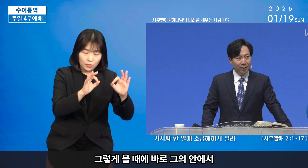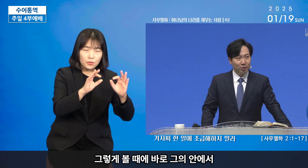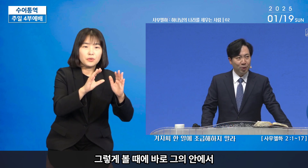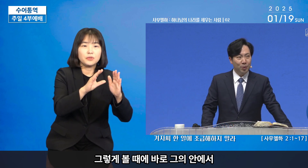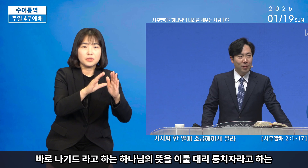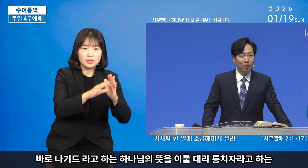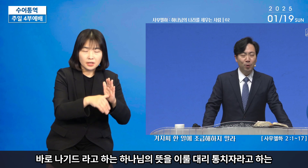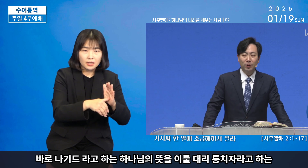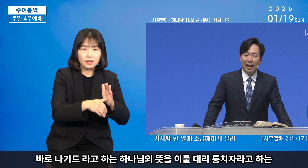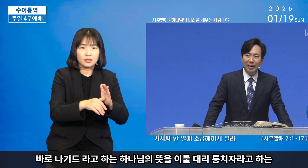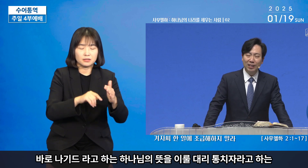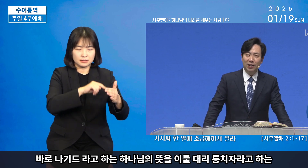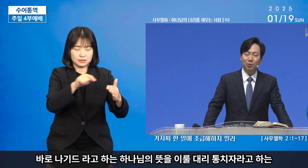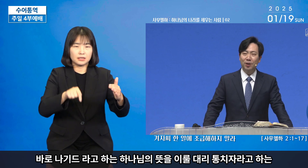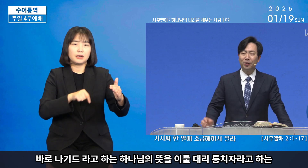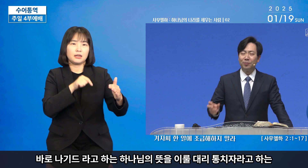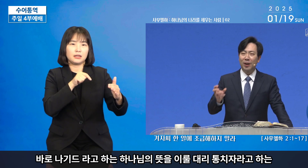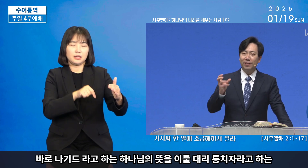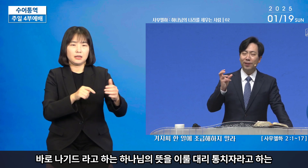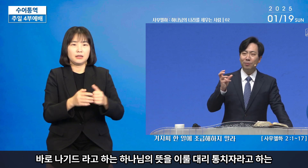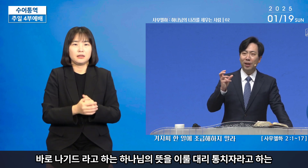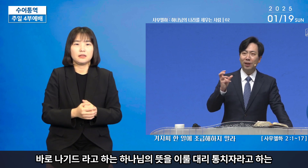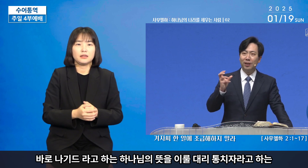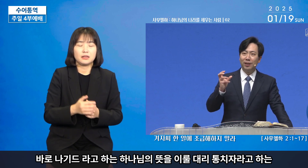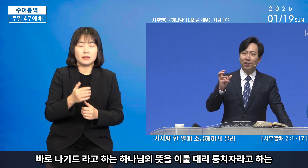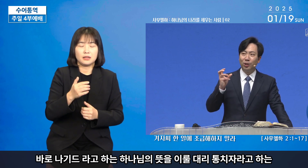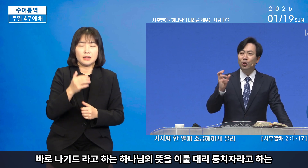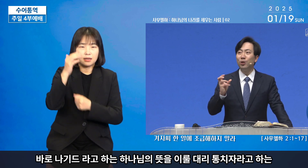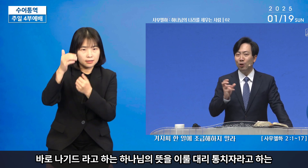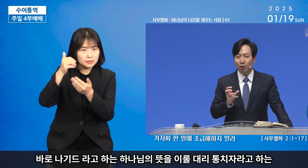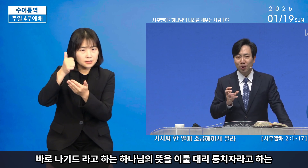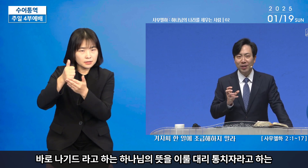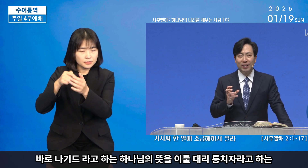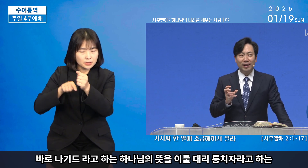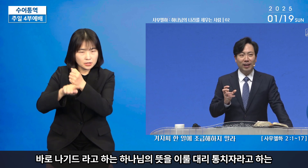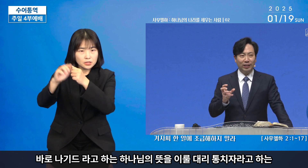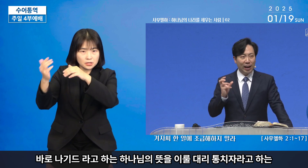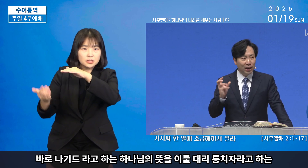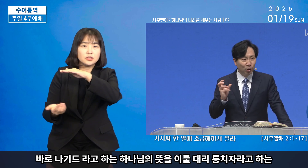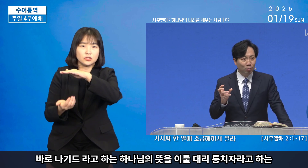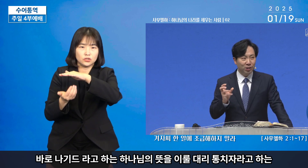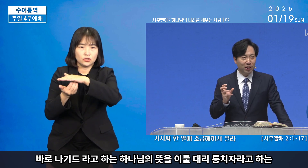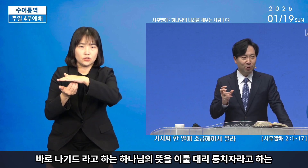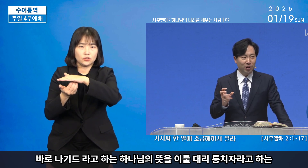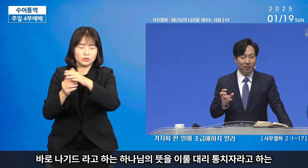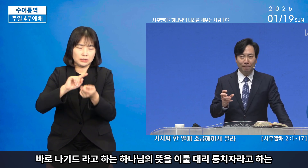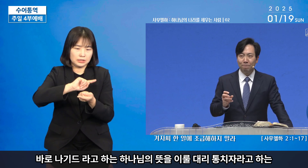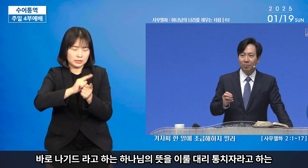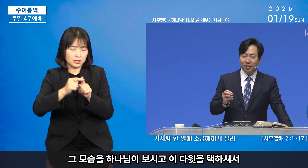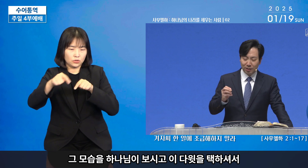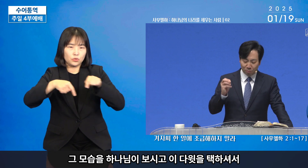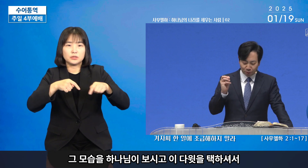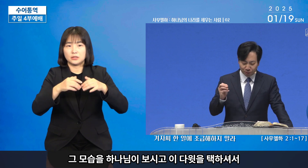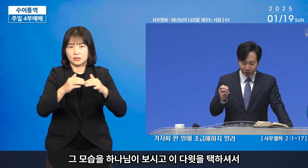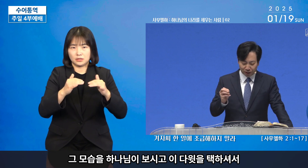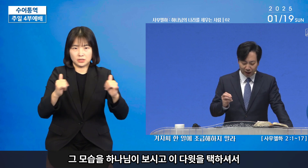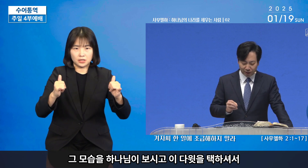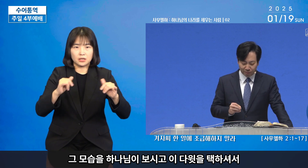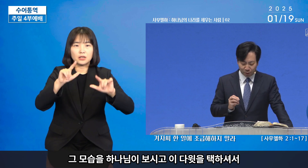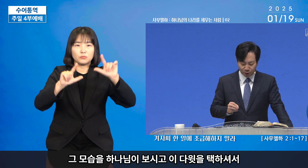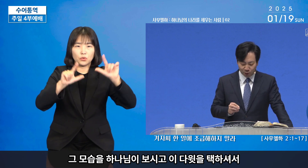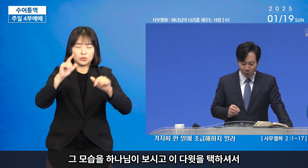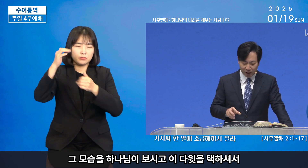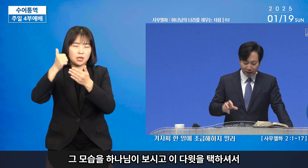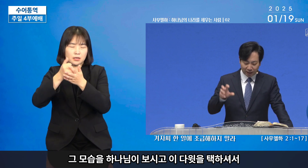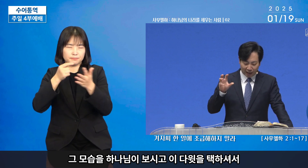그의 안에서 바로 나기드라고 하는 하나님의 뜻을 이룰 대리 통치자라고 하는 그 모습을